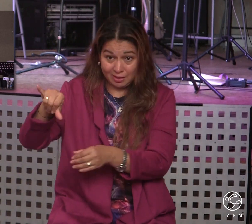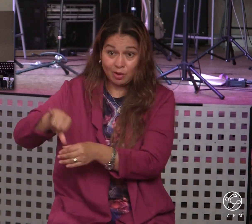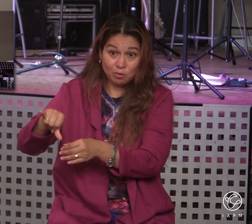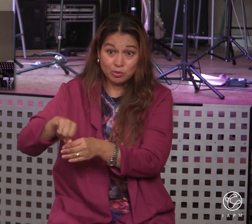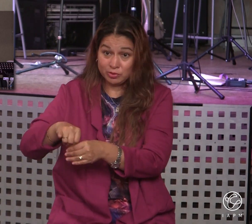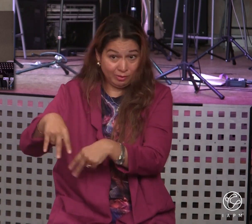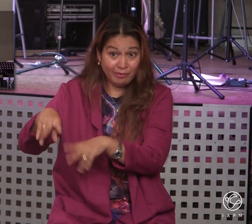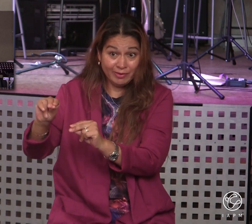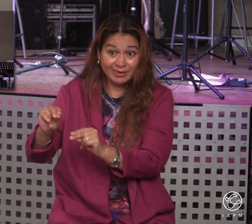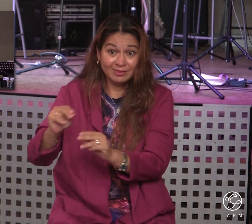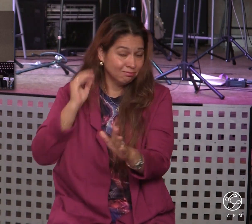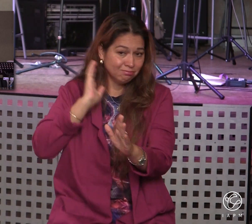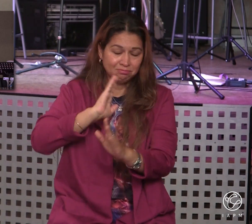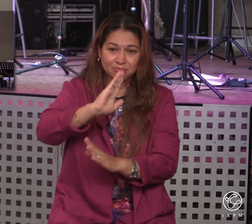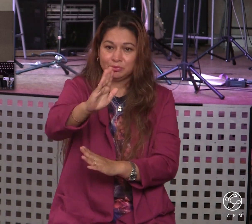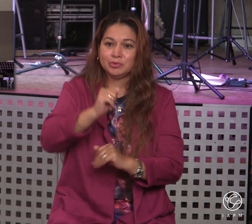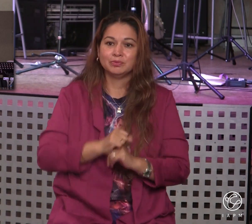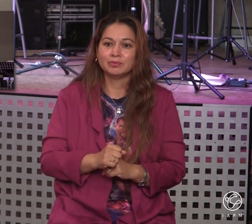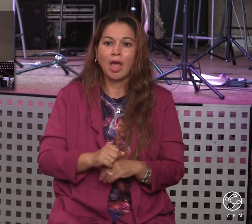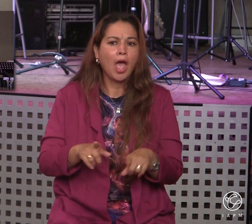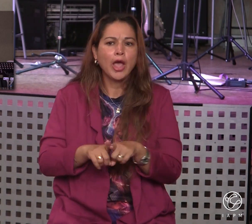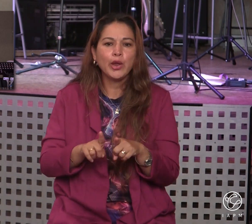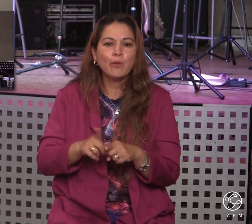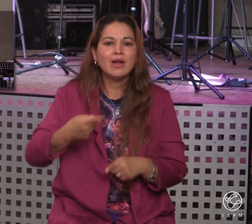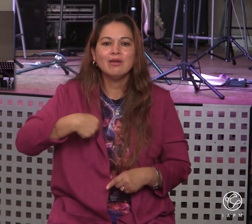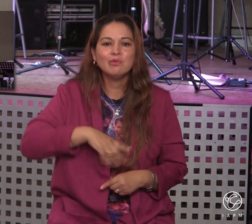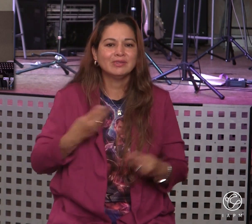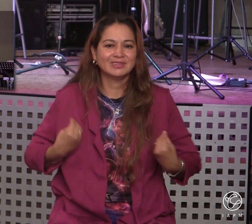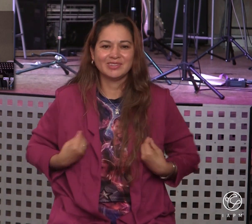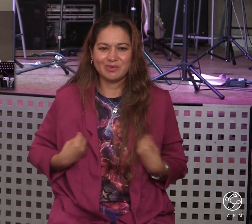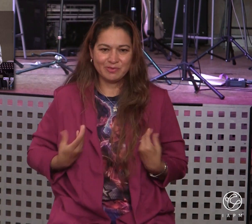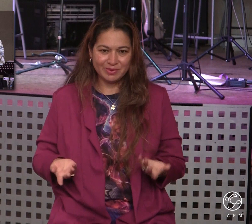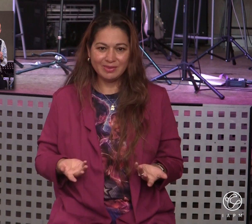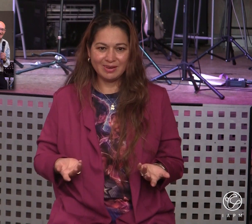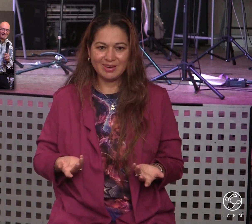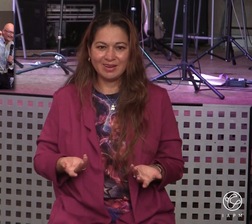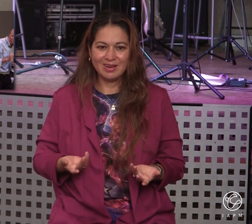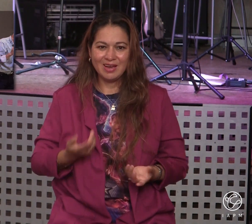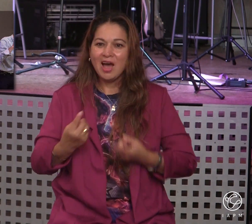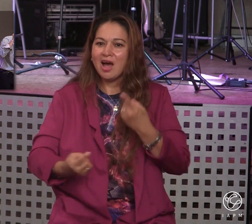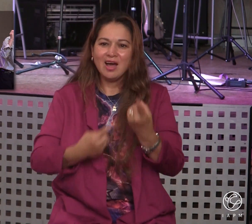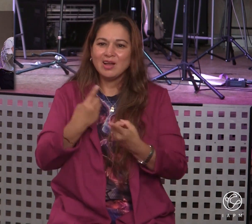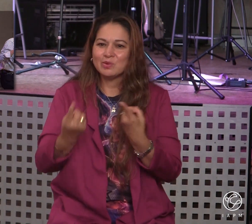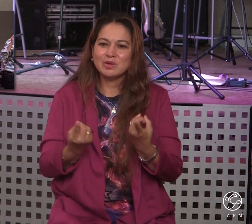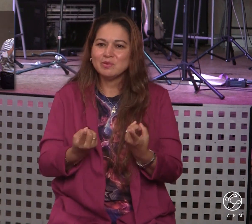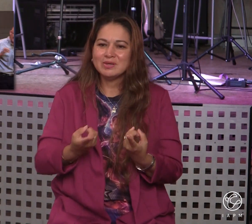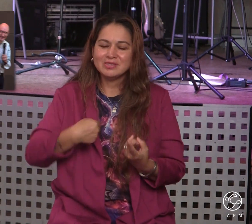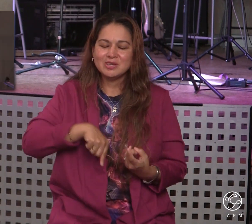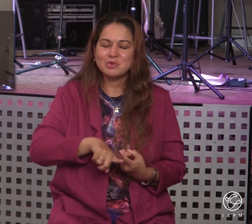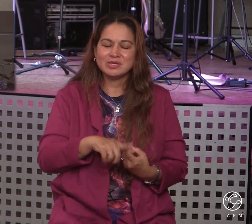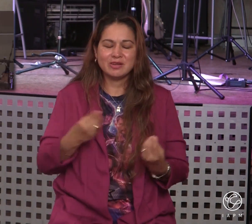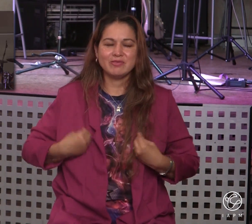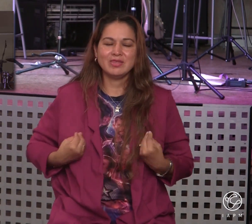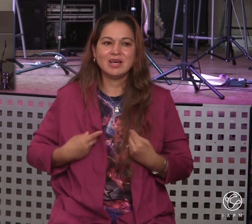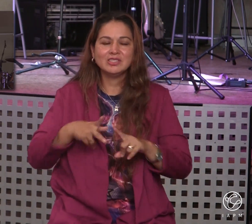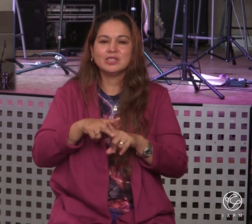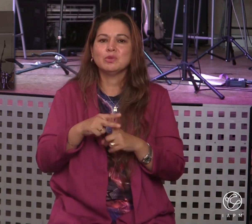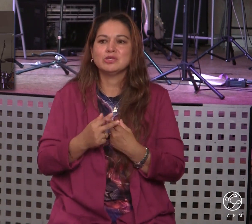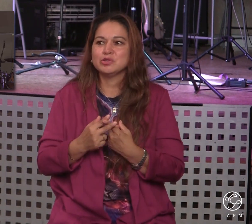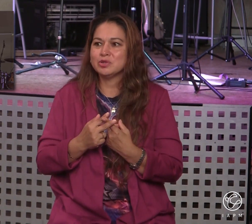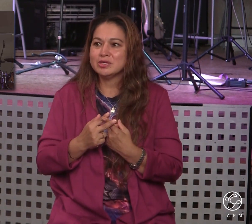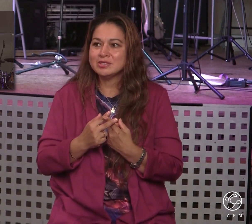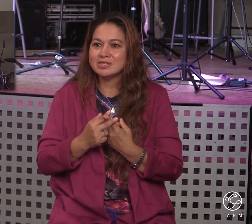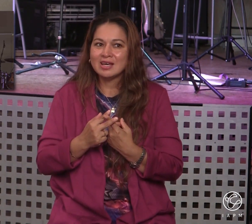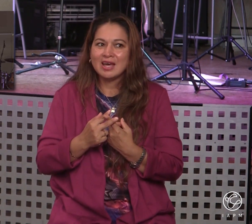hay puntos de no retorno en nuestra vida que son orquestados expresamente por